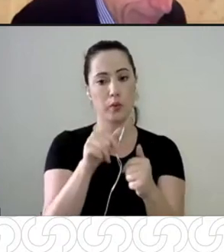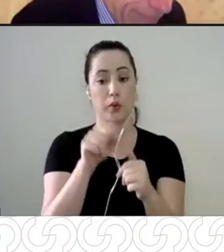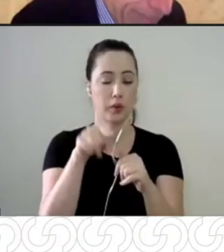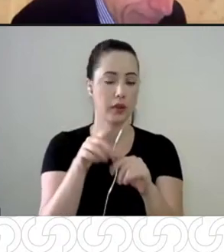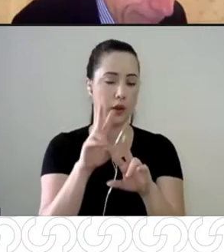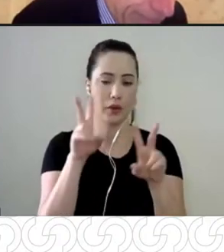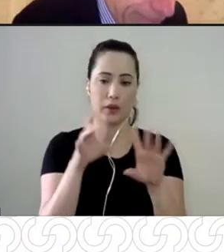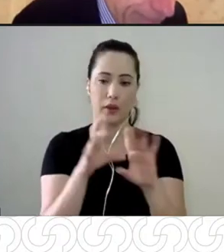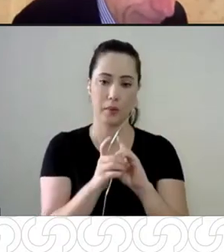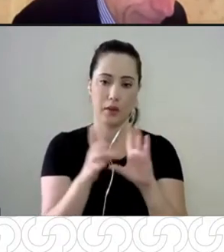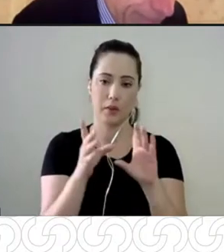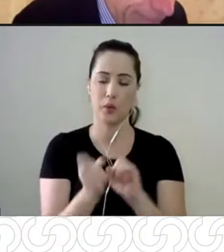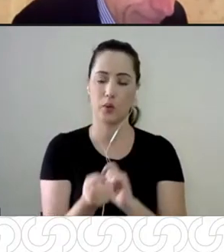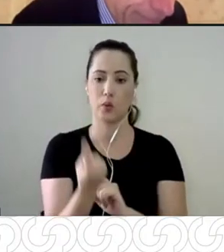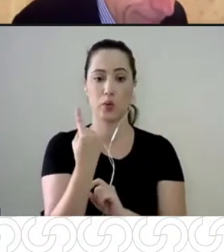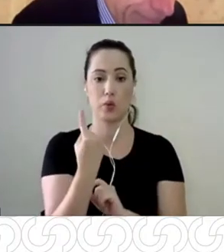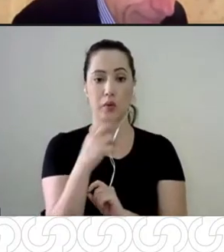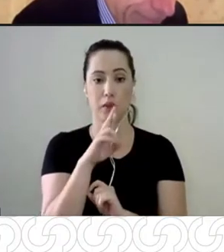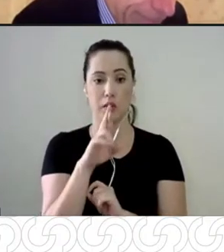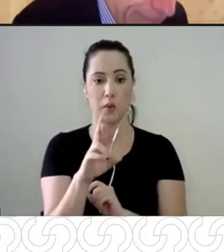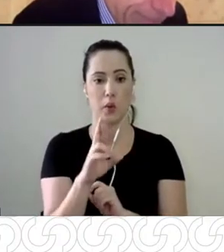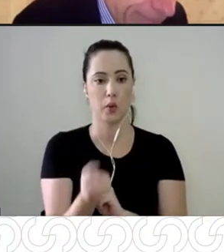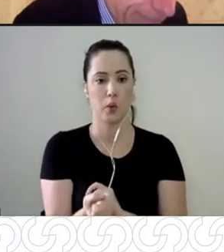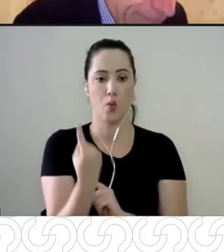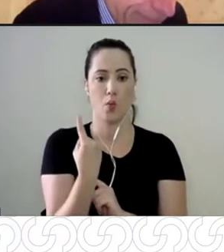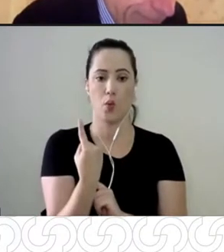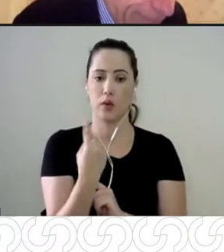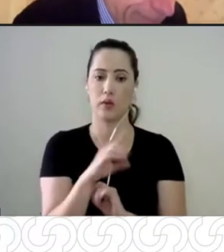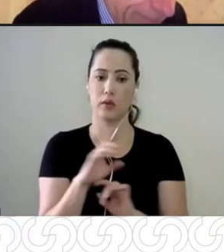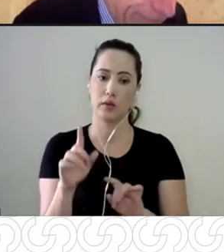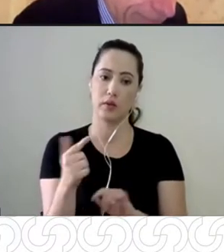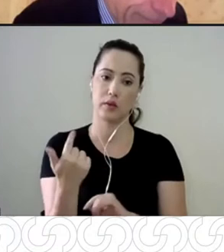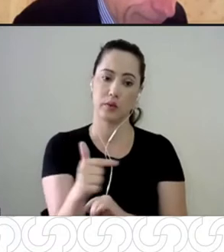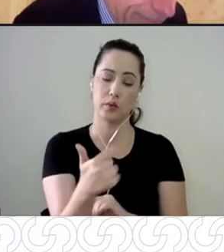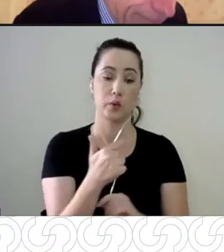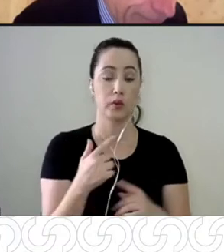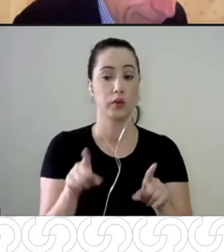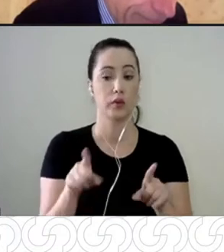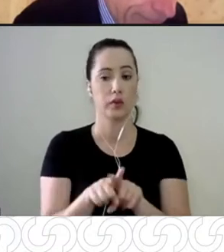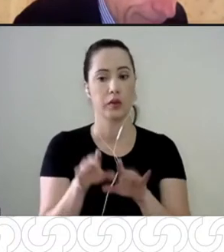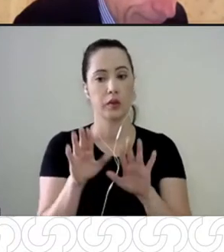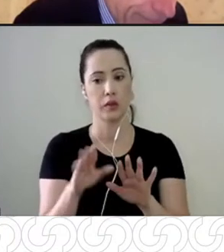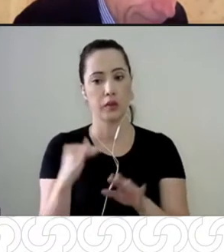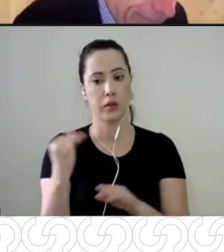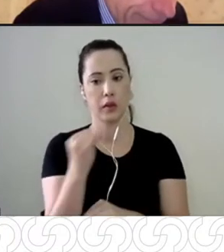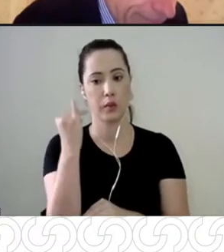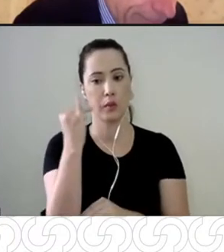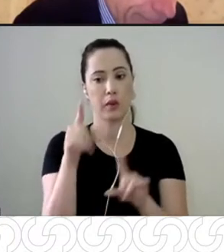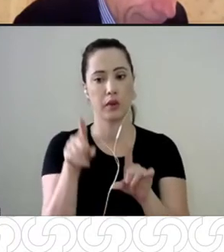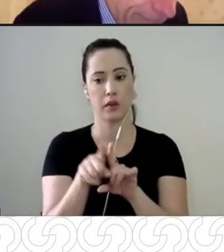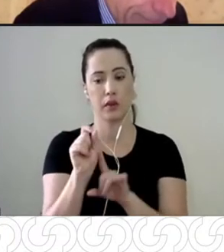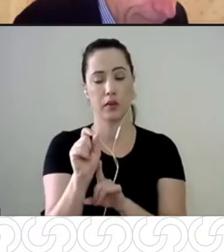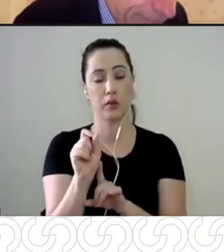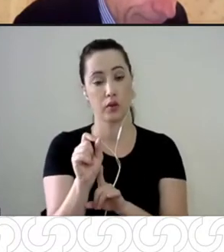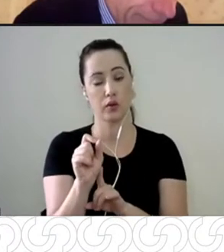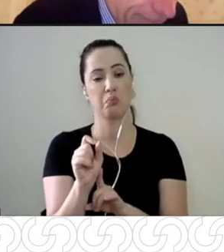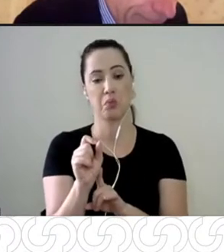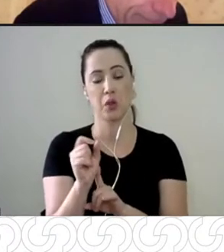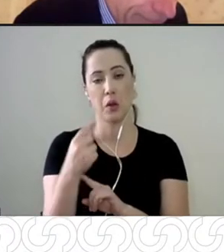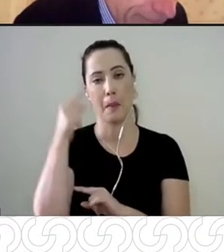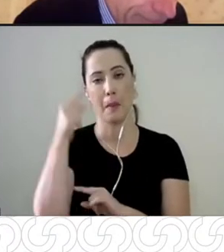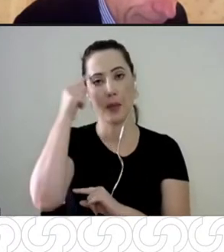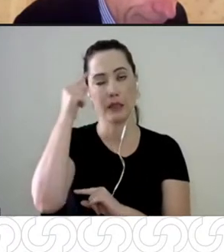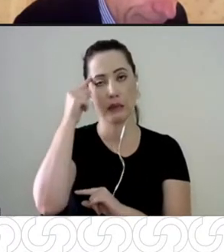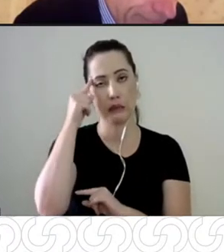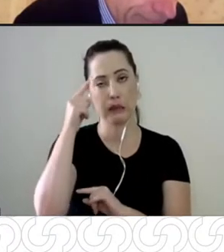só aquela resposta, houve outras respostas da esquerda em relação à questão democrática. Isso é importante. Eu sempre gosto de ter uma visão também pluralista da própria